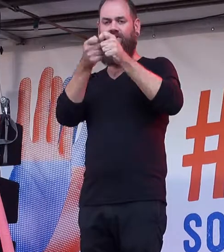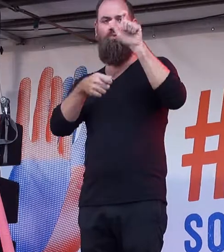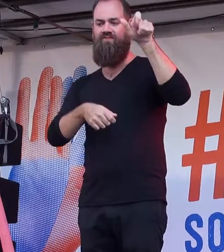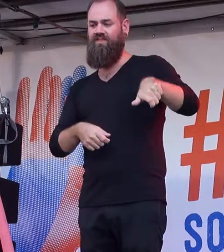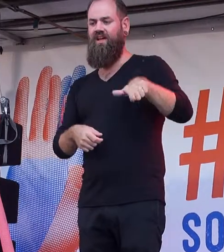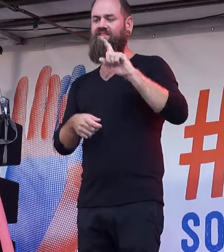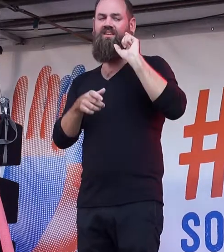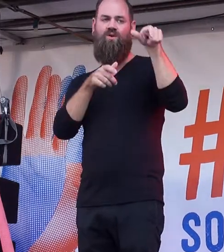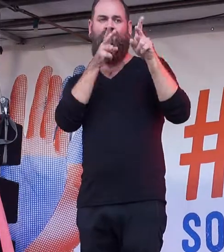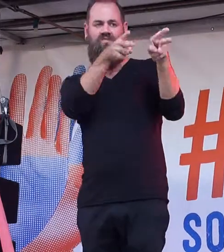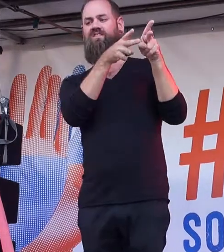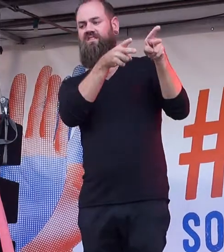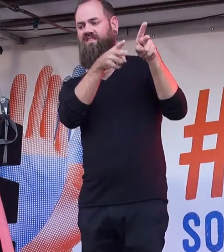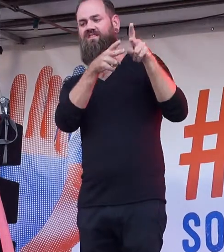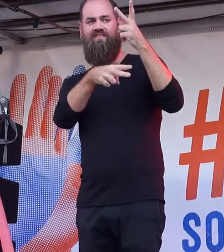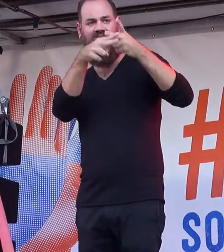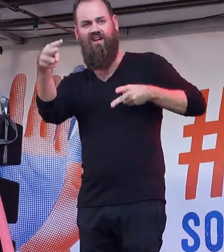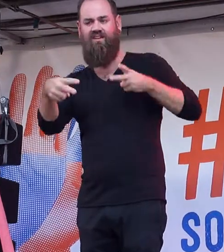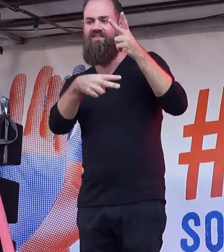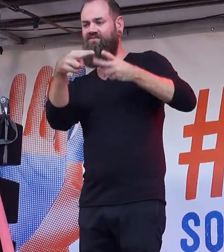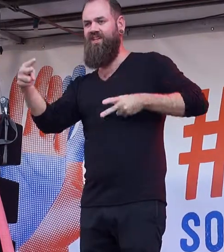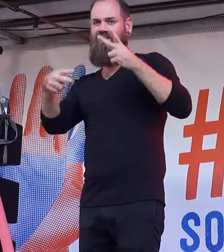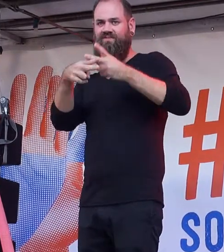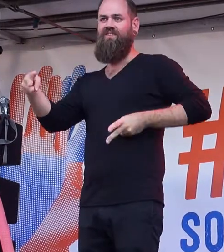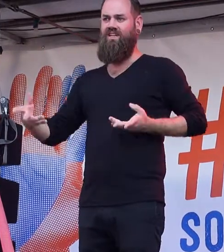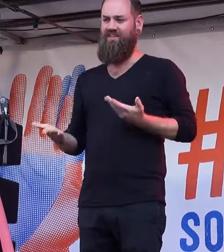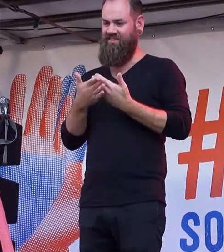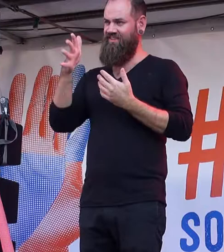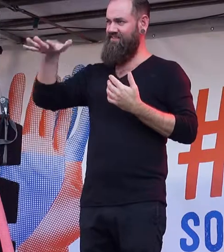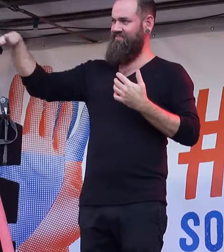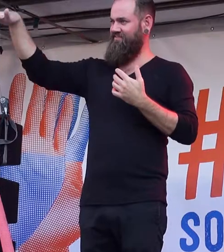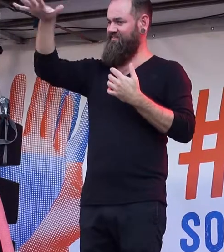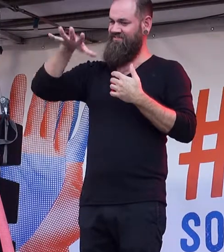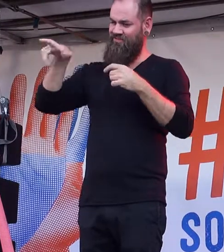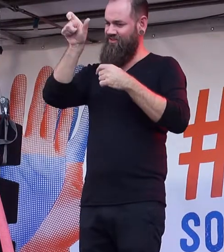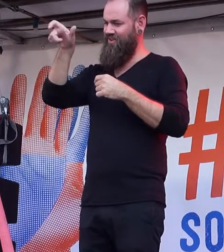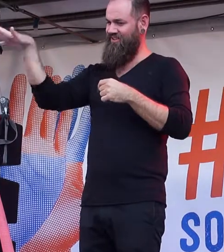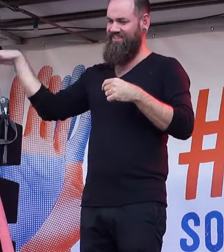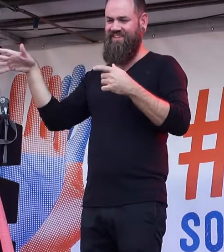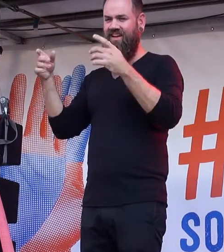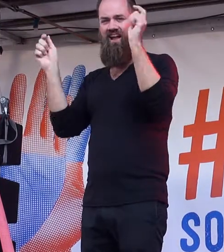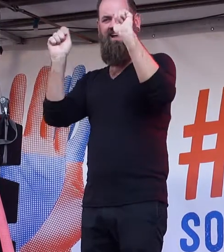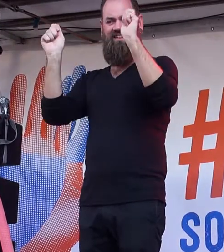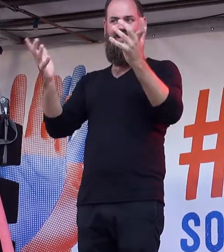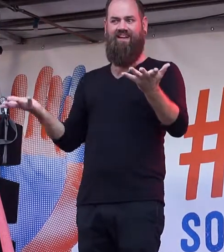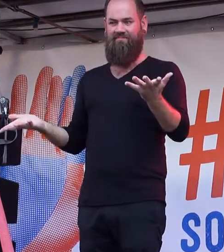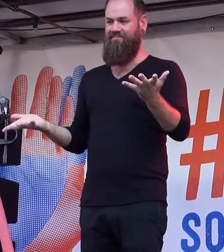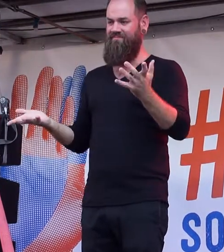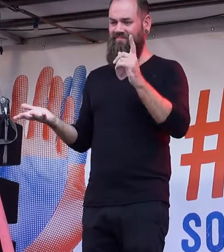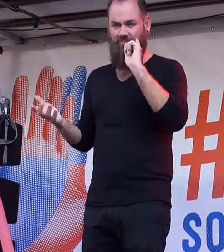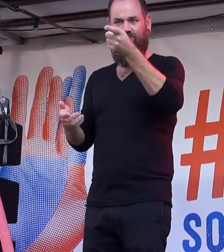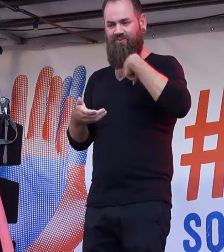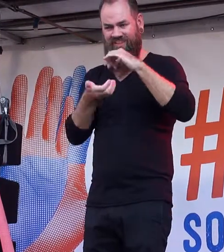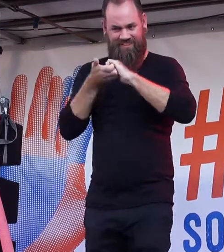stelle ich mir die Frage, wo ist da der Aufschrei? Wo ist der Zusammenschluss aus Politik und Zivilgesellschaft? Wo sind all jene,